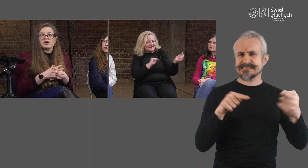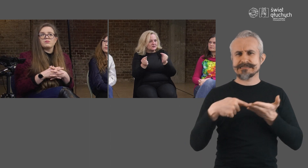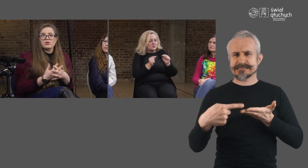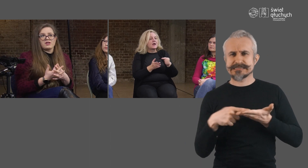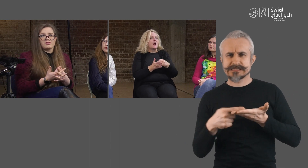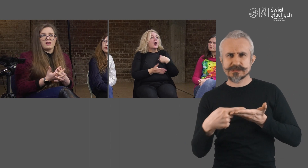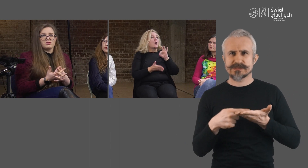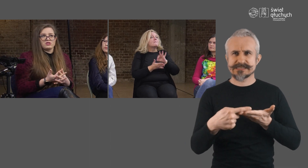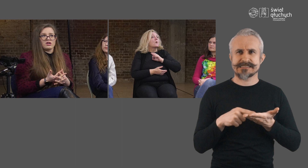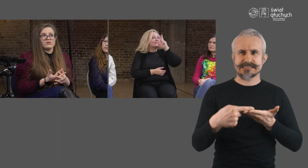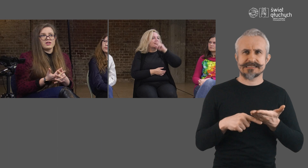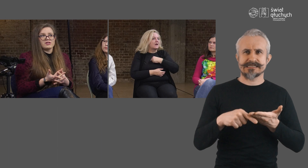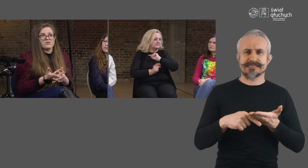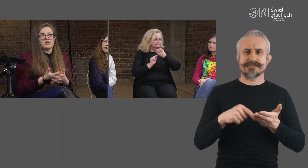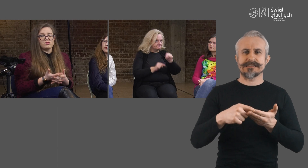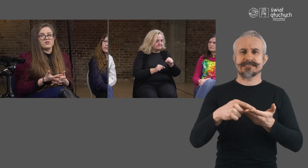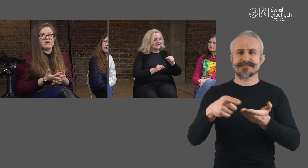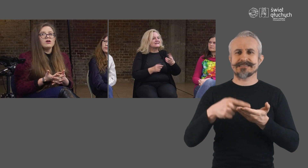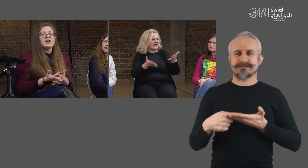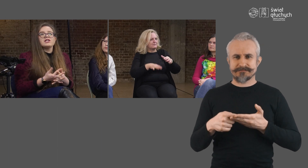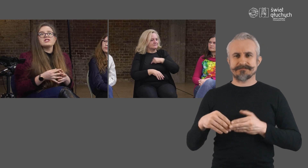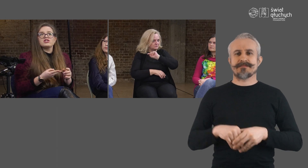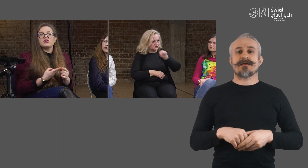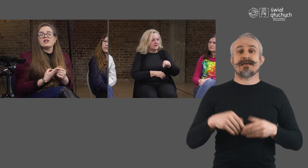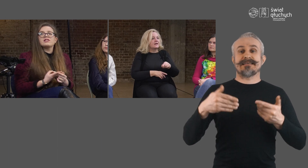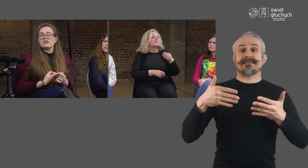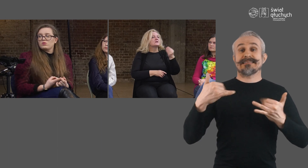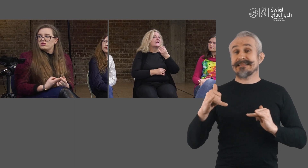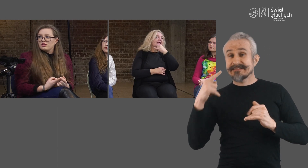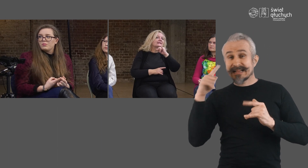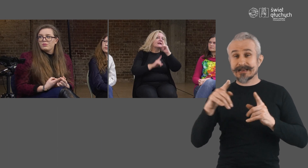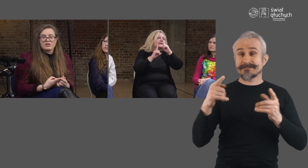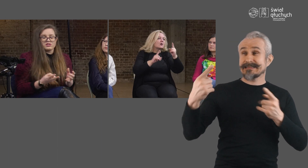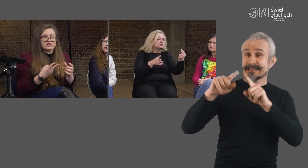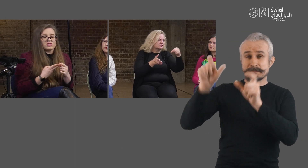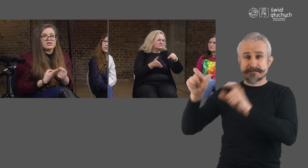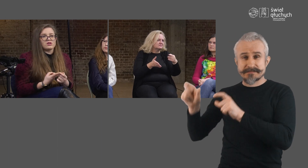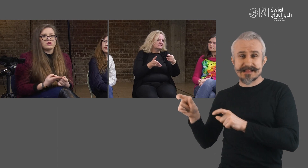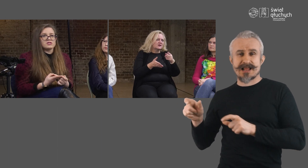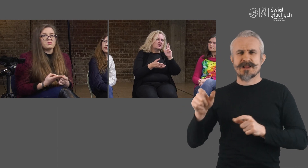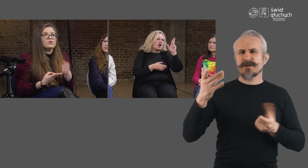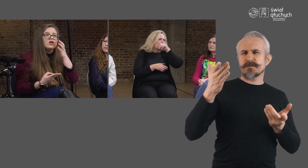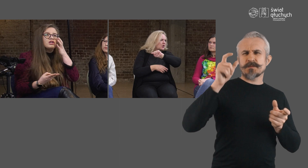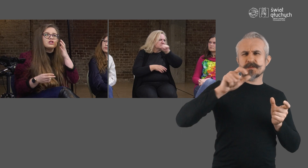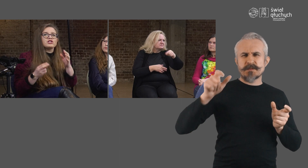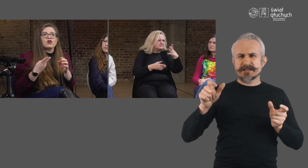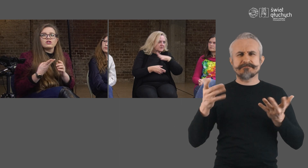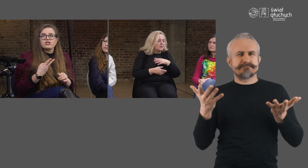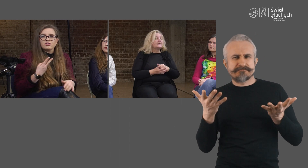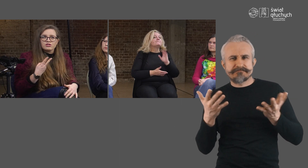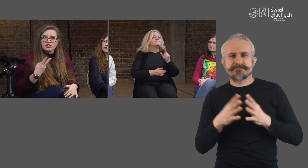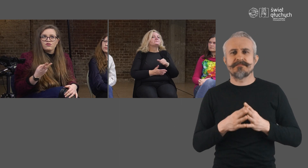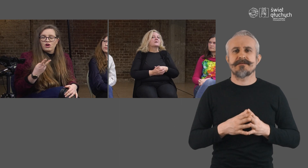i na przykład mój tata przyszedł wtedy na wywiadówkę i jeszcze tylko inny nauczyciel, znaczy jeszcze inny rodzic był i